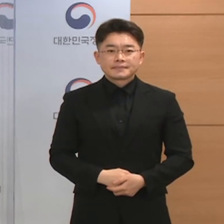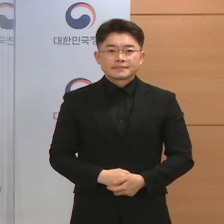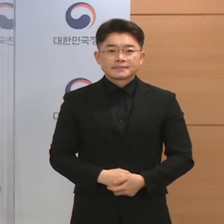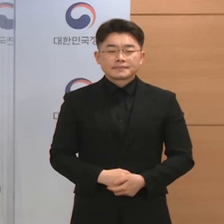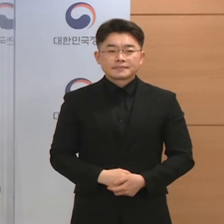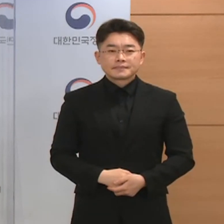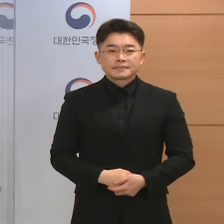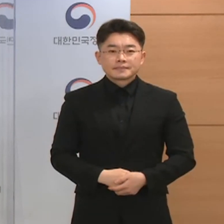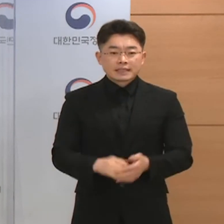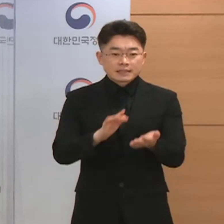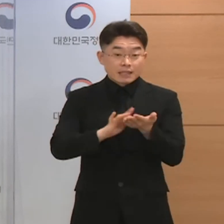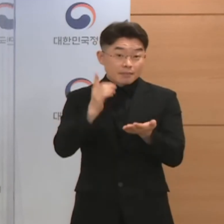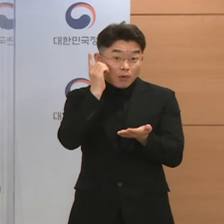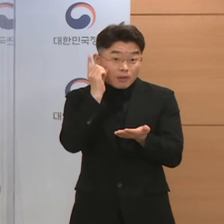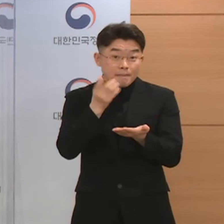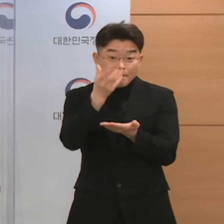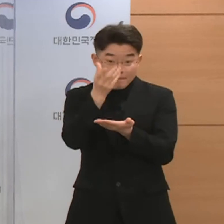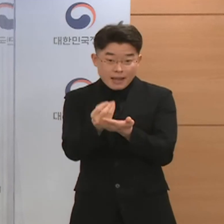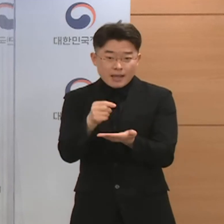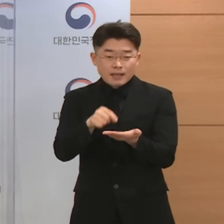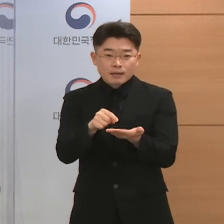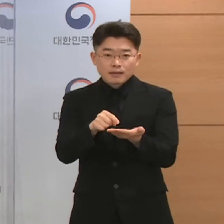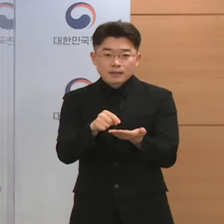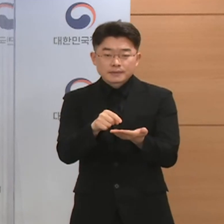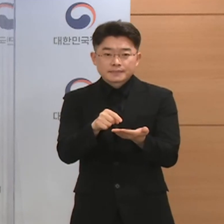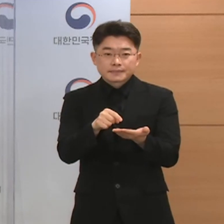스마트폰을 이용한 접종 체계를 조금 더